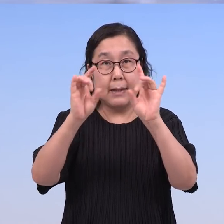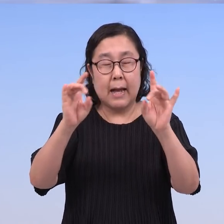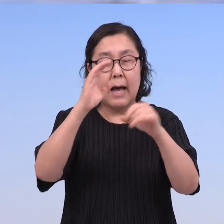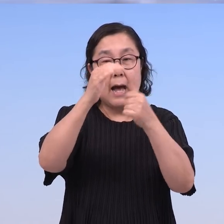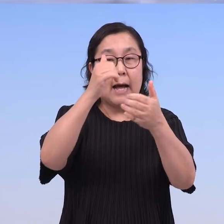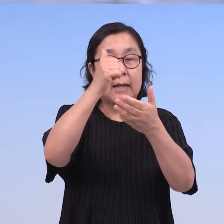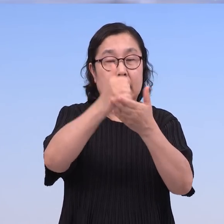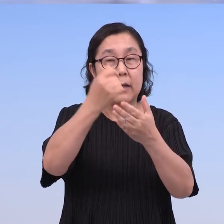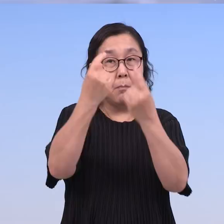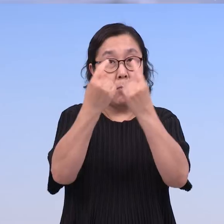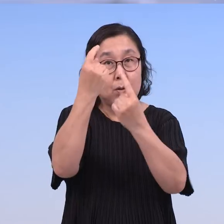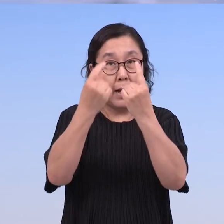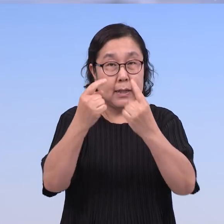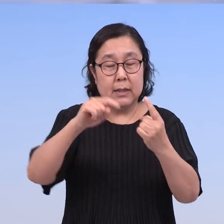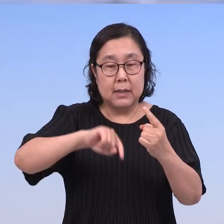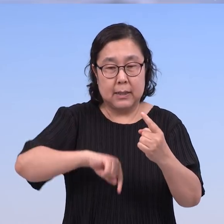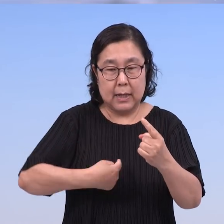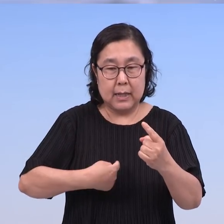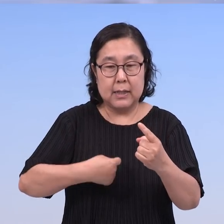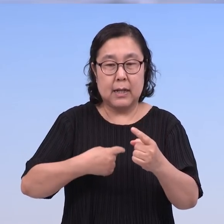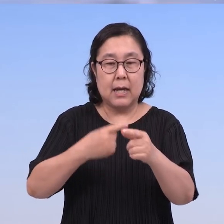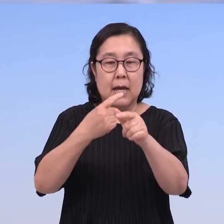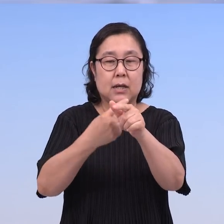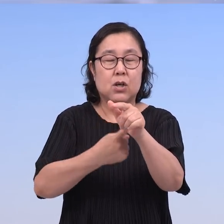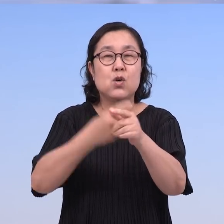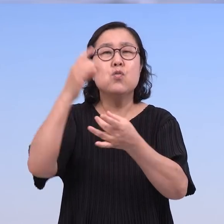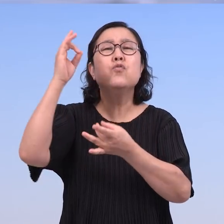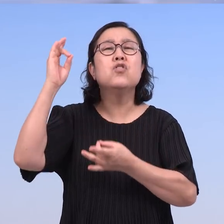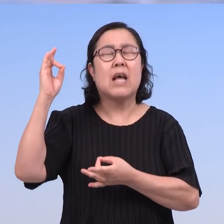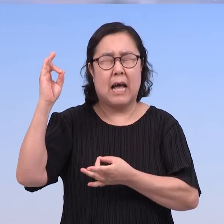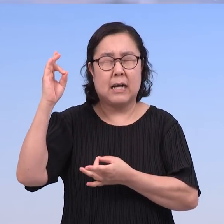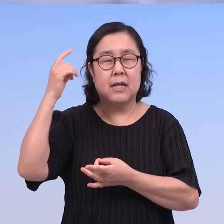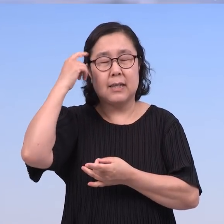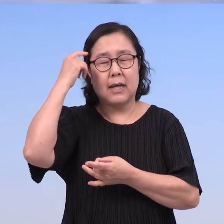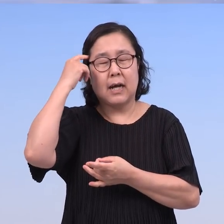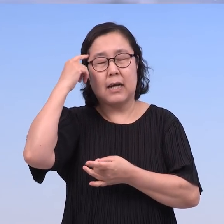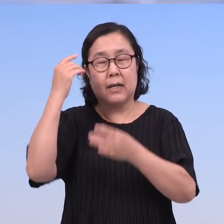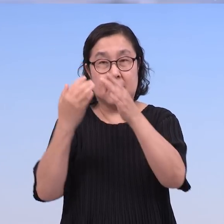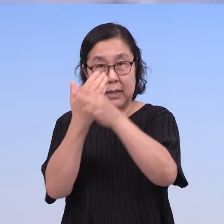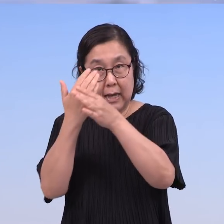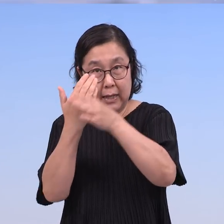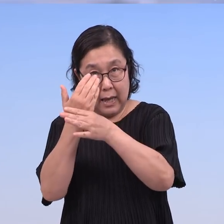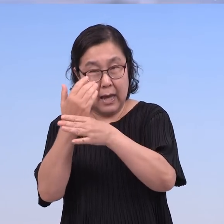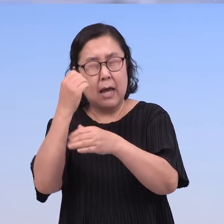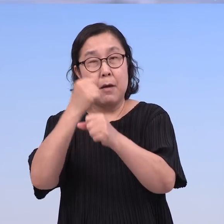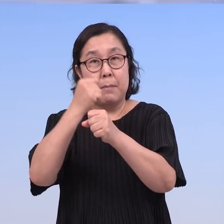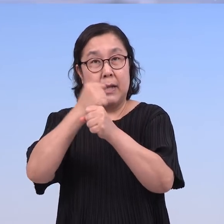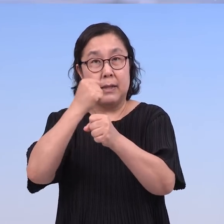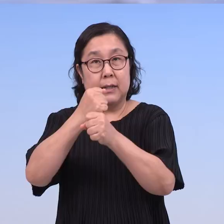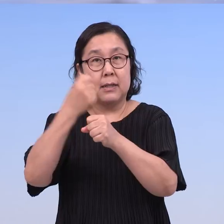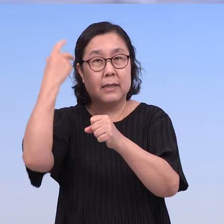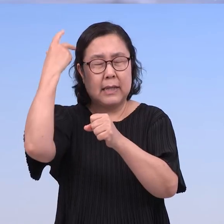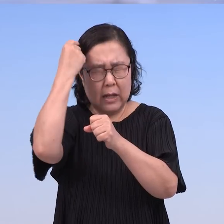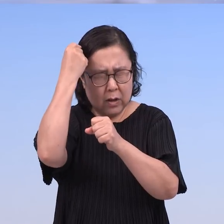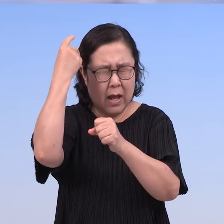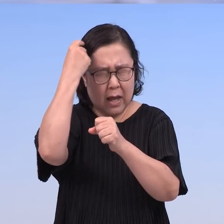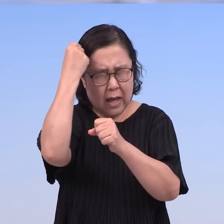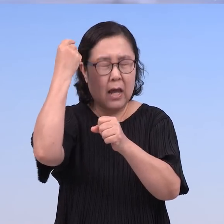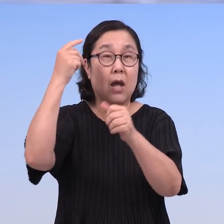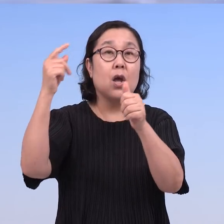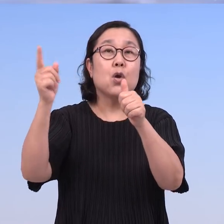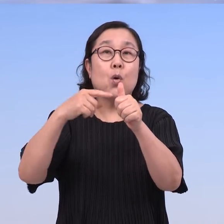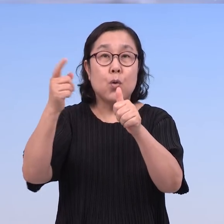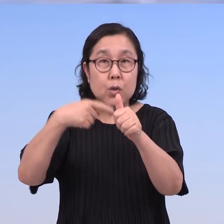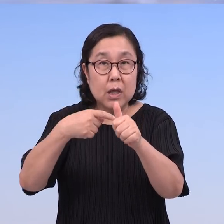여호와 하나님을 기억하기보다는 자기들이 섬기는 그 우상을 떠올리게 만드는 이런 세뇌